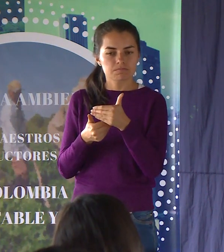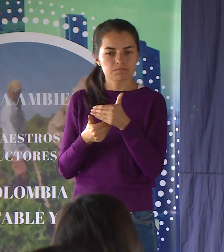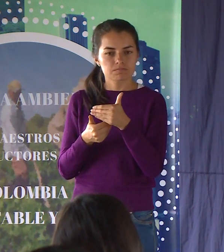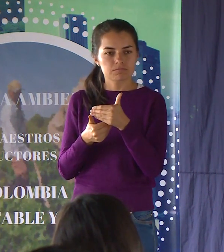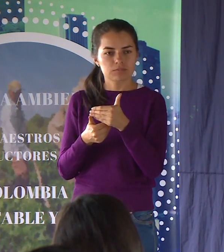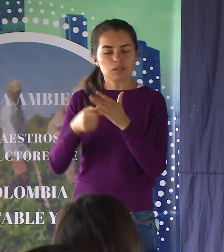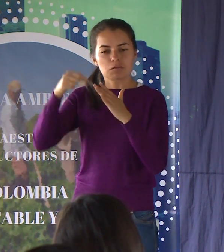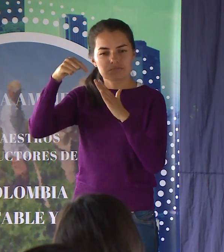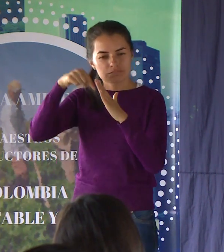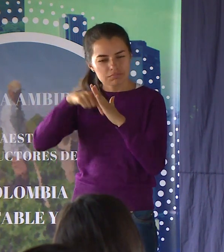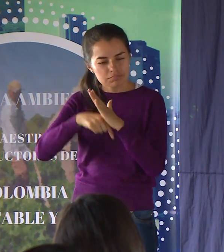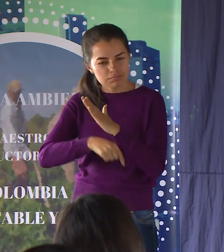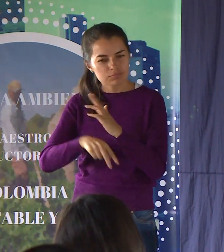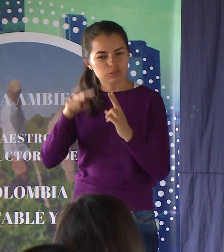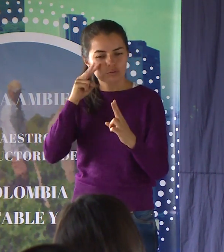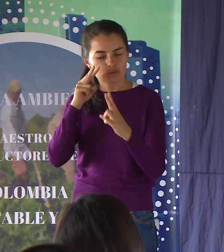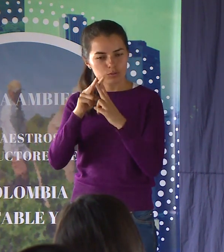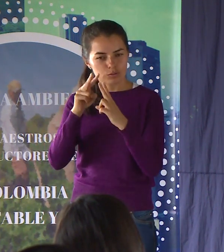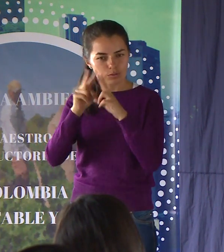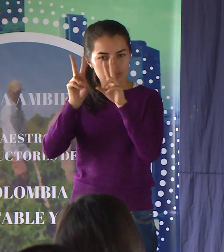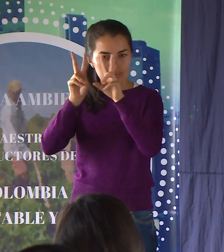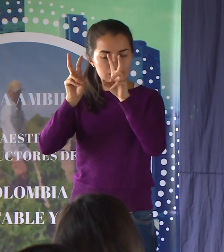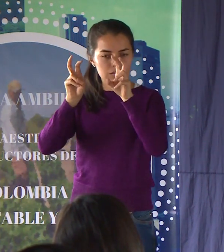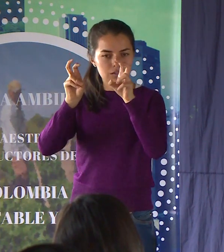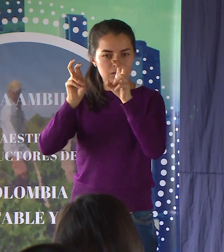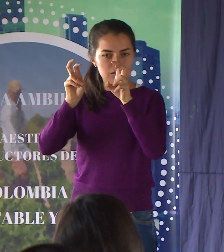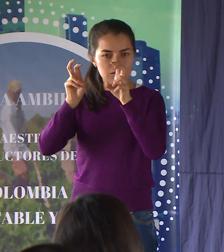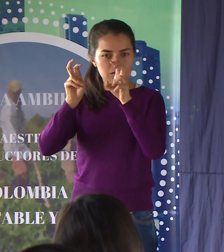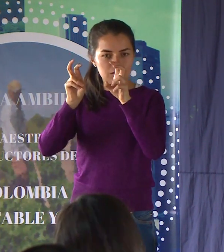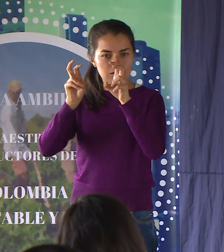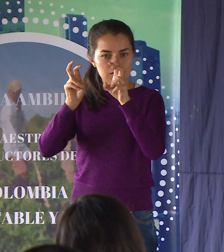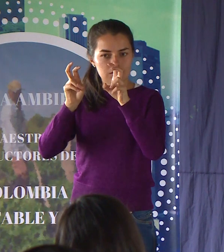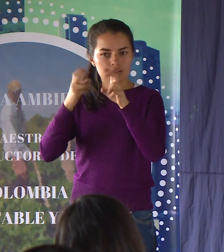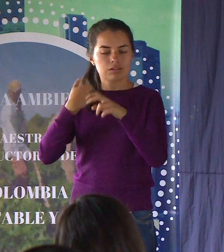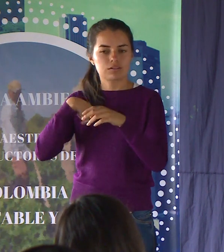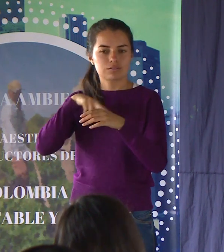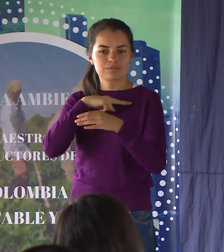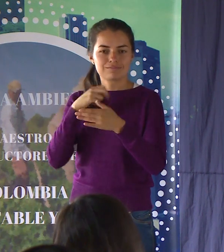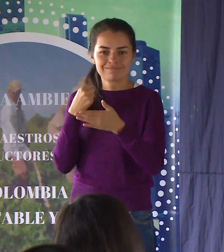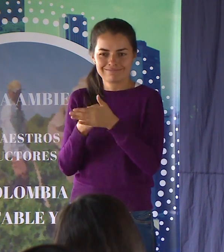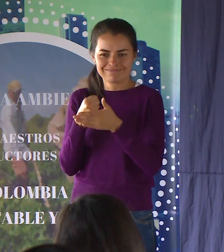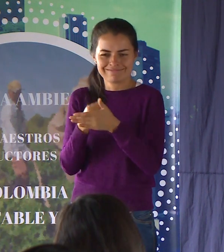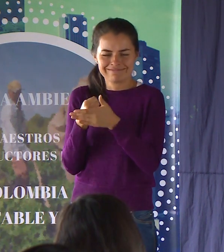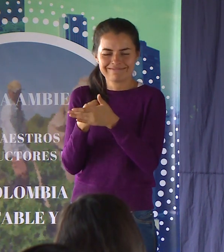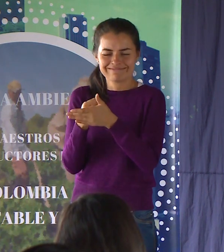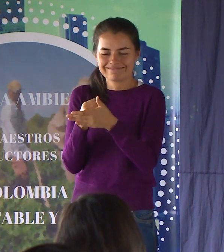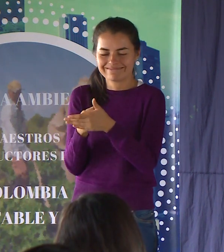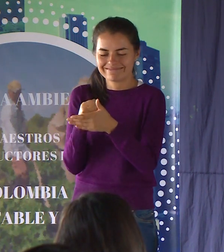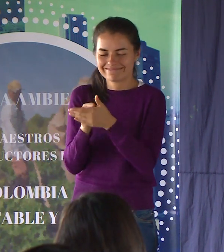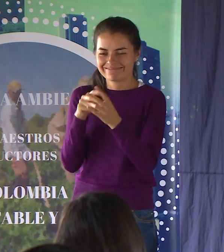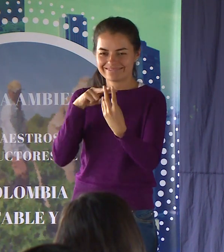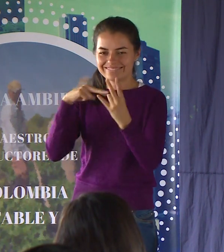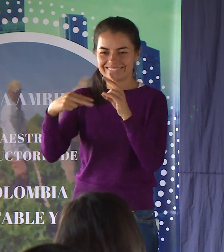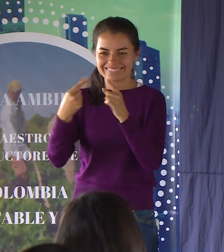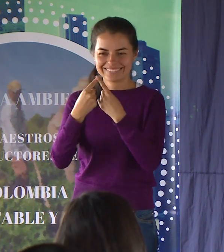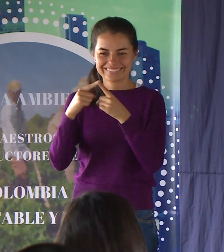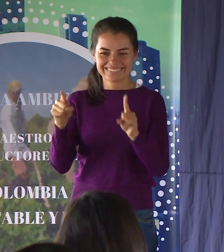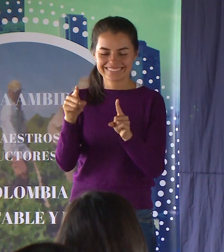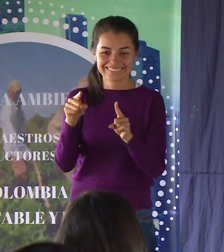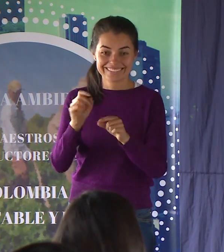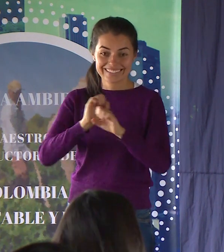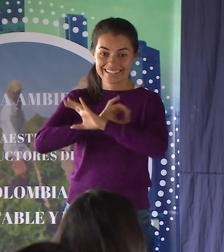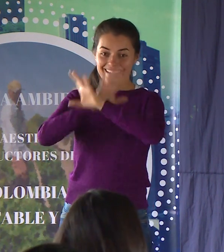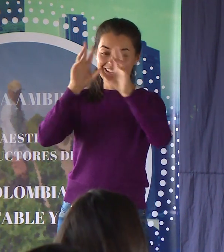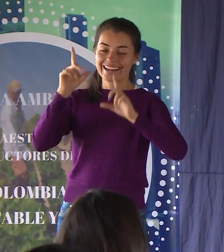más en este fenómeno, y nos hemos venido lanzando, digamos, desde en una nueva perspectiva, porque si bien es cierto, el